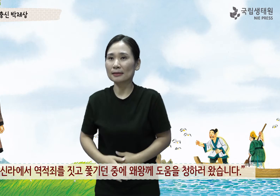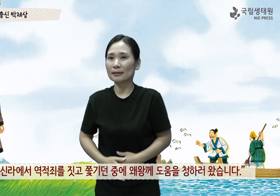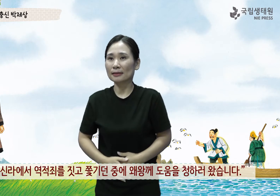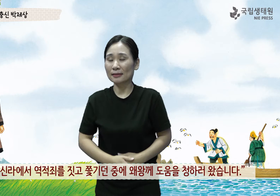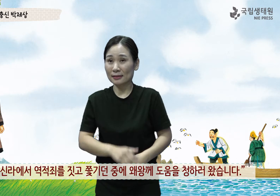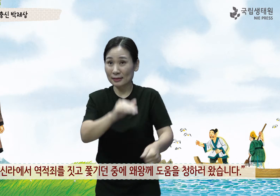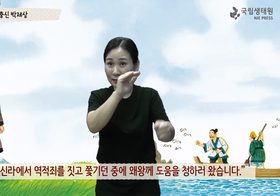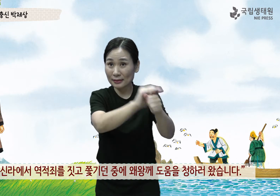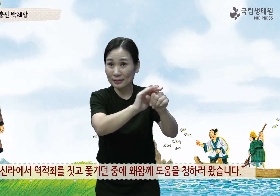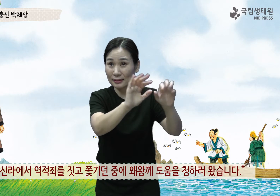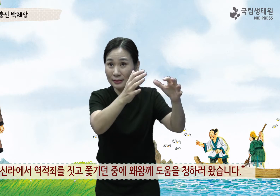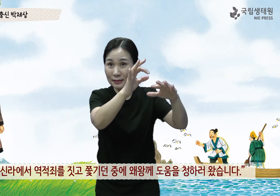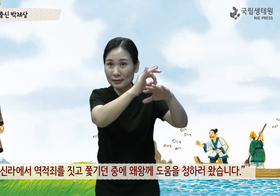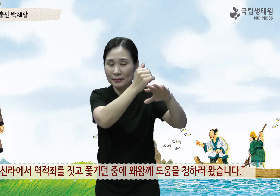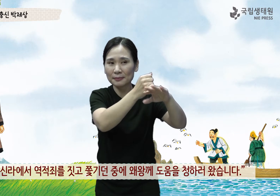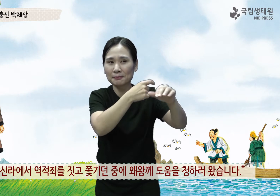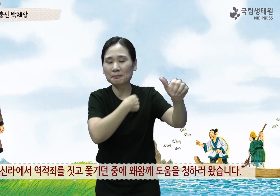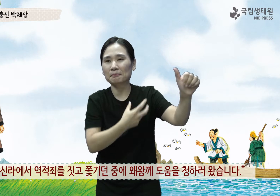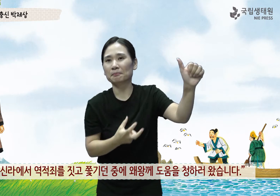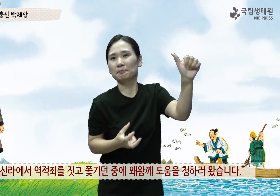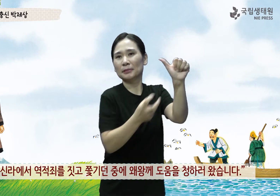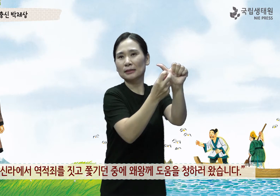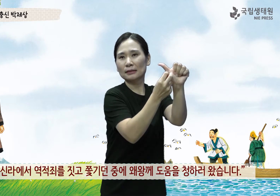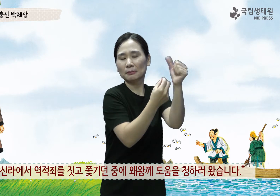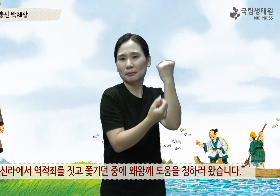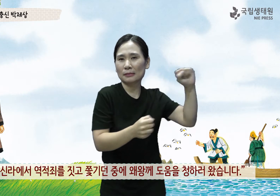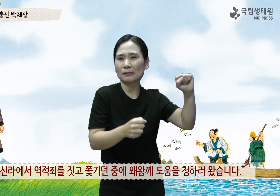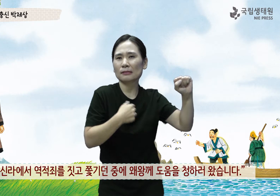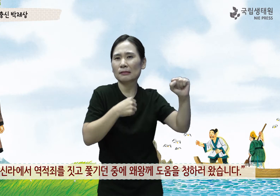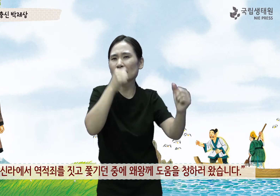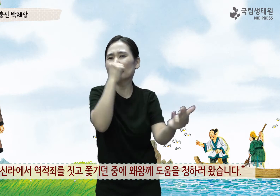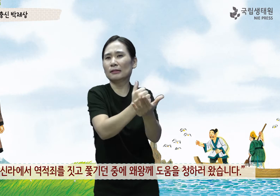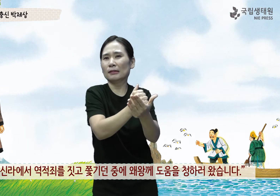신라에서 역적죄를 짓고 쫓기던 중에